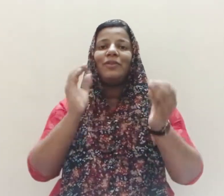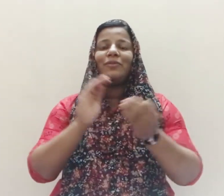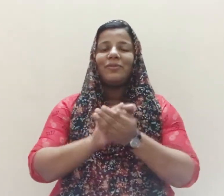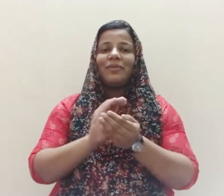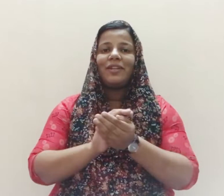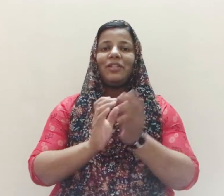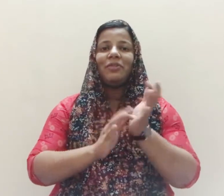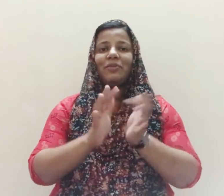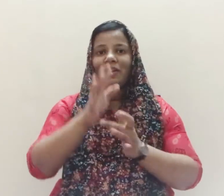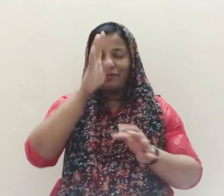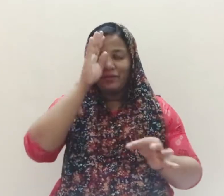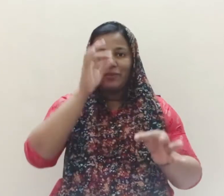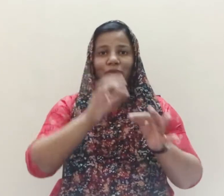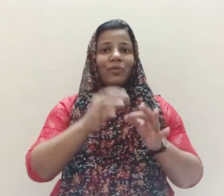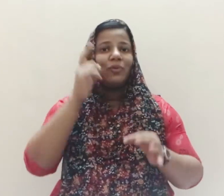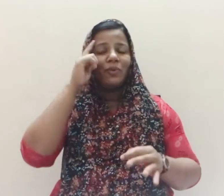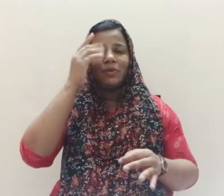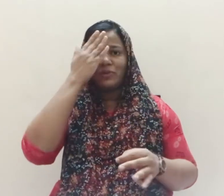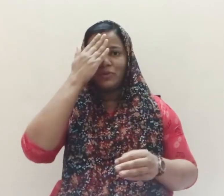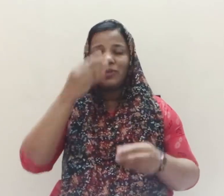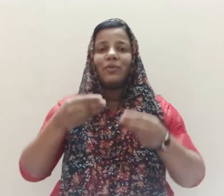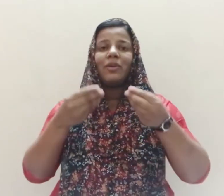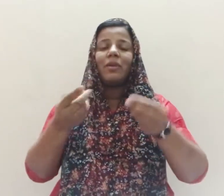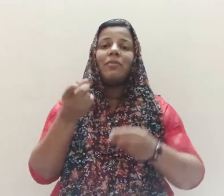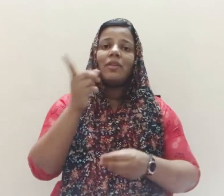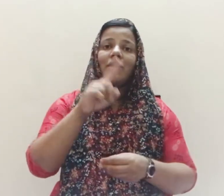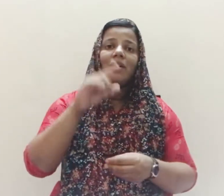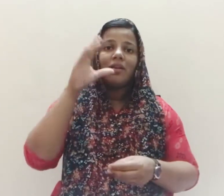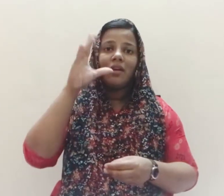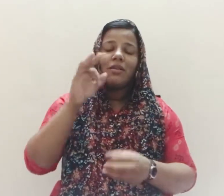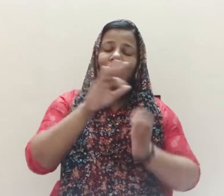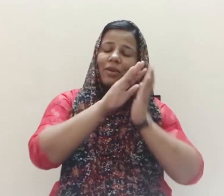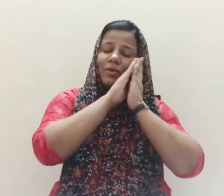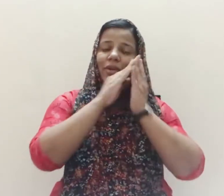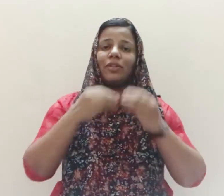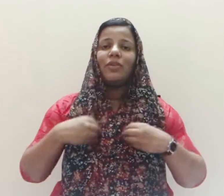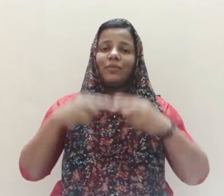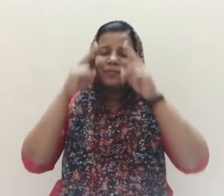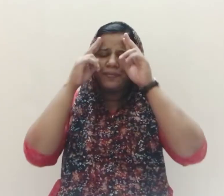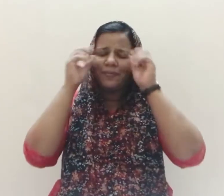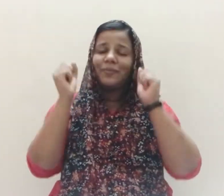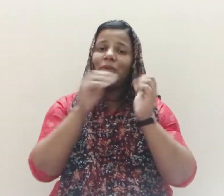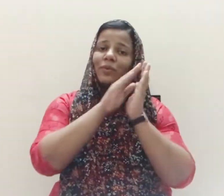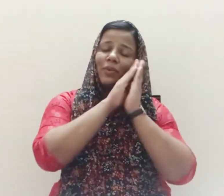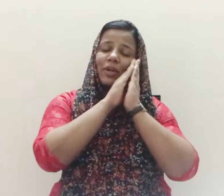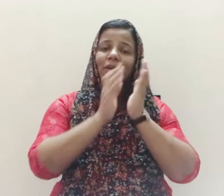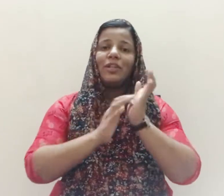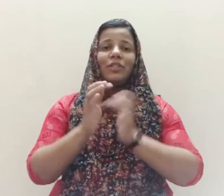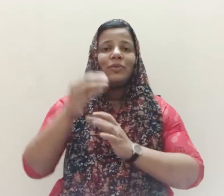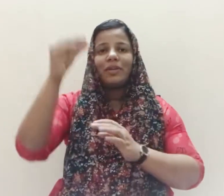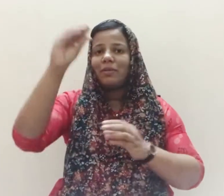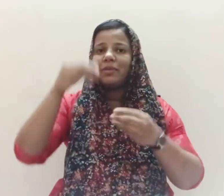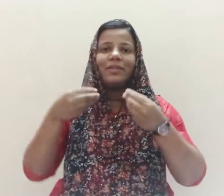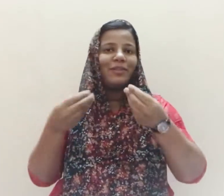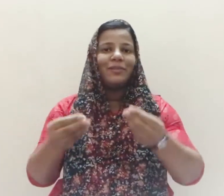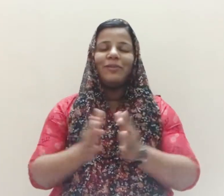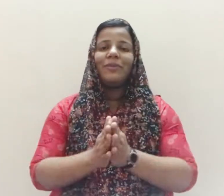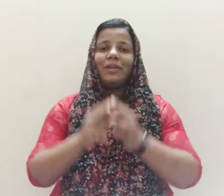കർത്താവിൻ്റെ വിശ്വസ്തതയ്ക്ക് സ്തോത്രം. കഴിഞ്ഞ രാത്രി തന്ന നല്ല ഉറക്കത്തിന് സ്തോത്രം. സ്വസ്ഥമായി ഉറങ്ങാൻ കർത്താവ് കൃപ തന്നില്ലേ? സമാധാനമായിട്ട് ഉറങ്ങാൻ കൃപ